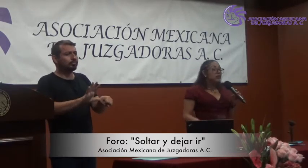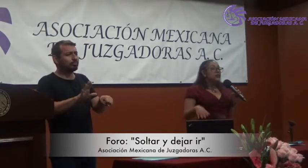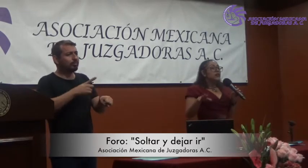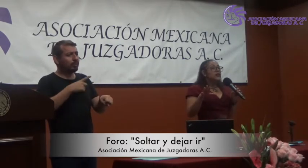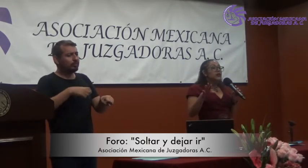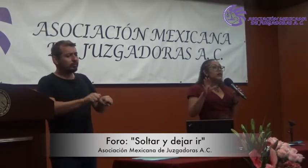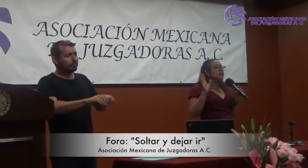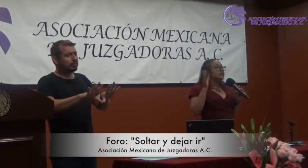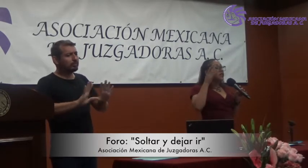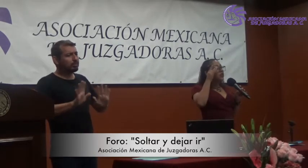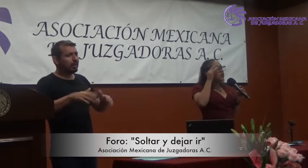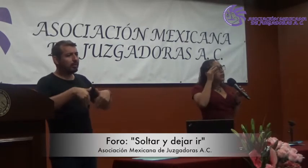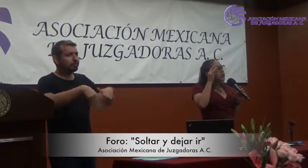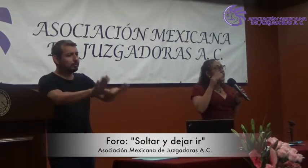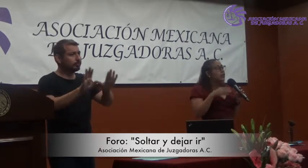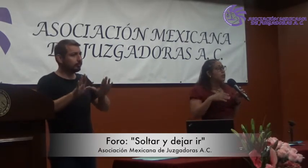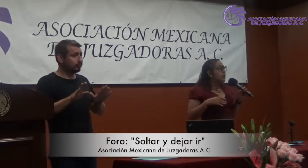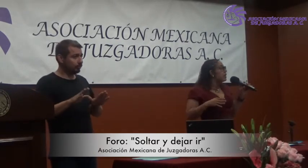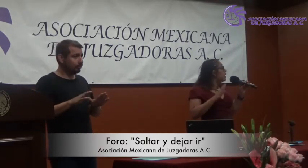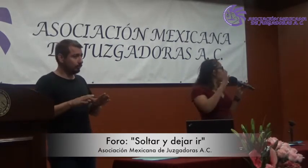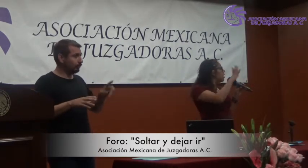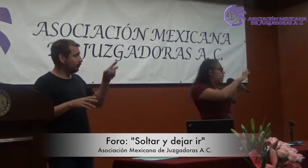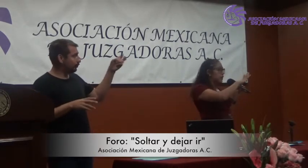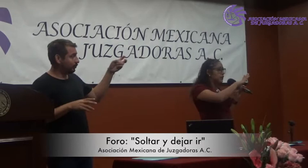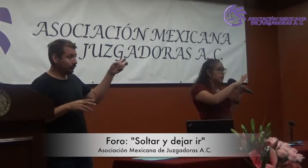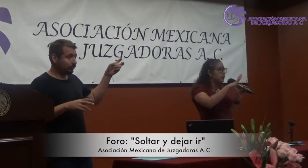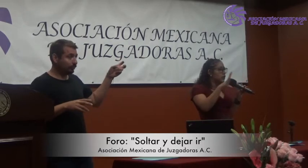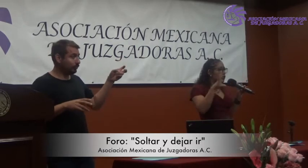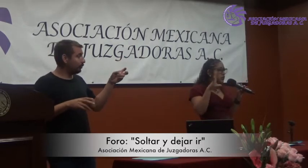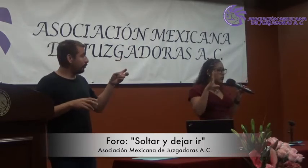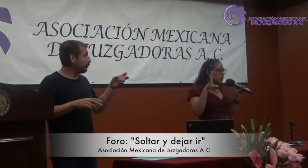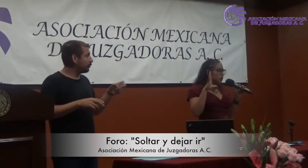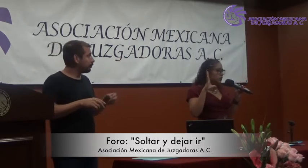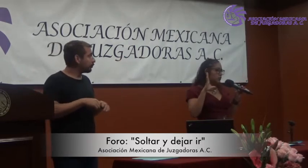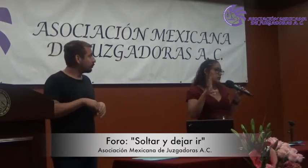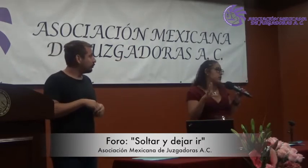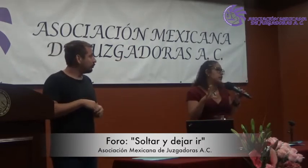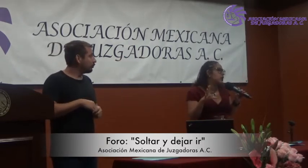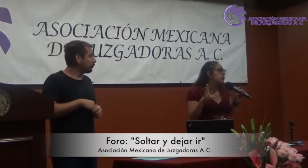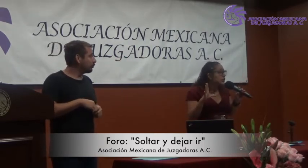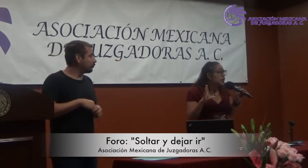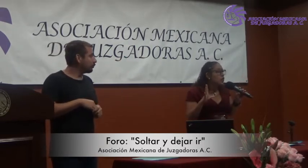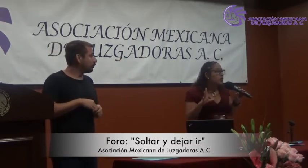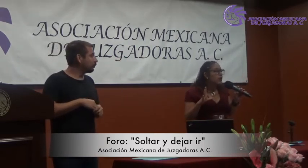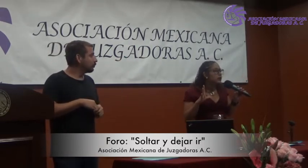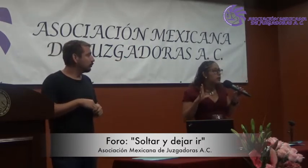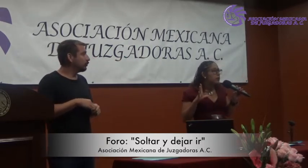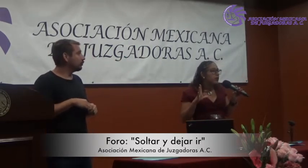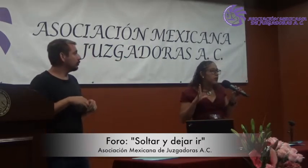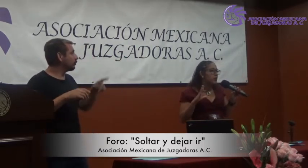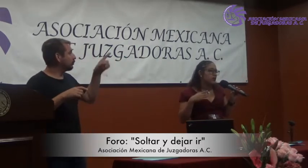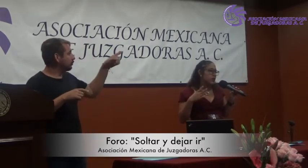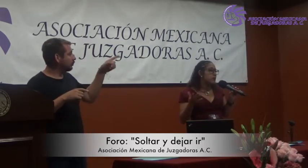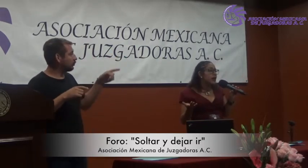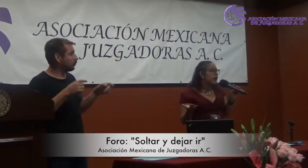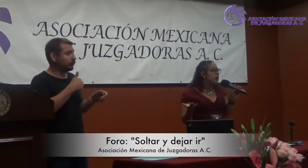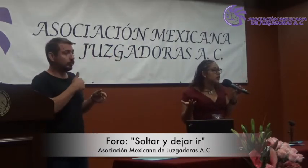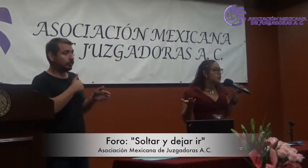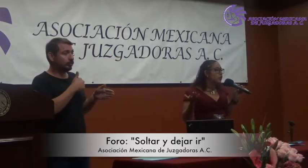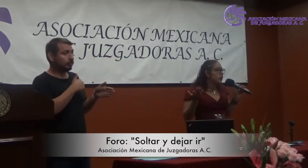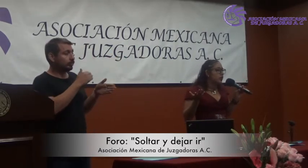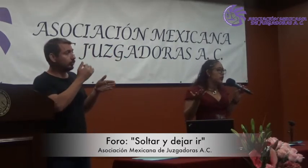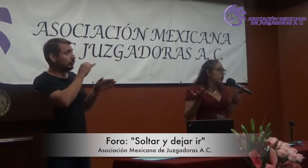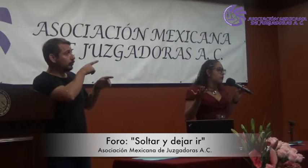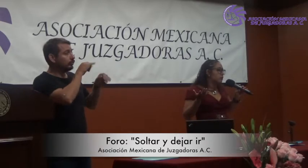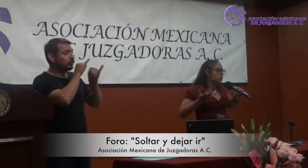duelo. Les quiero comentar también que la presentación básicamente está compuesta por